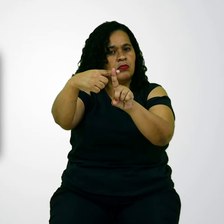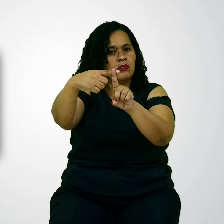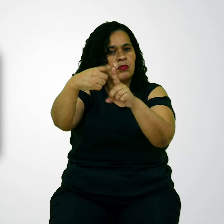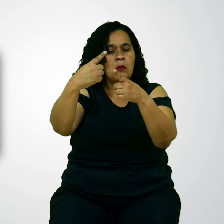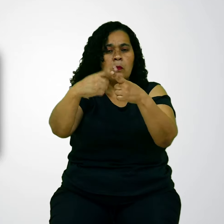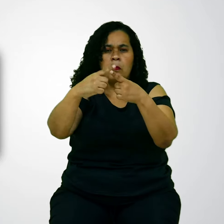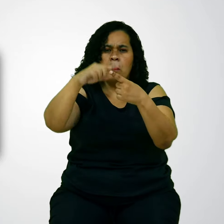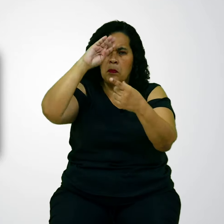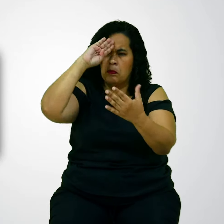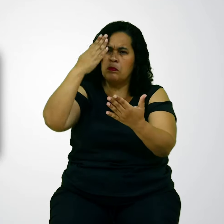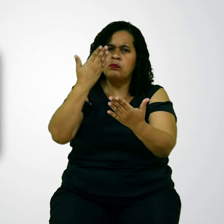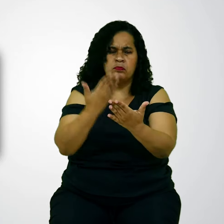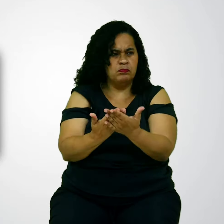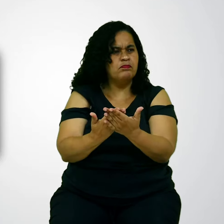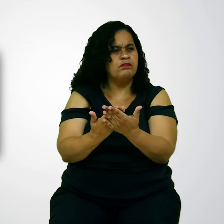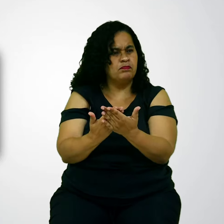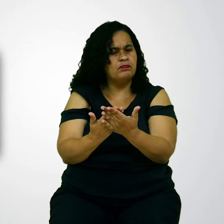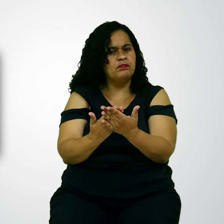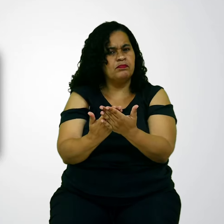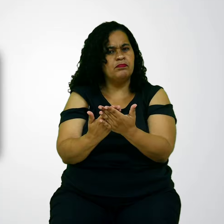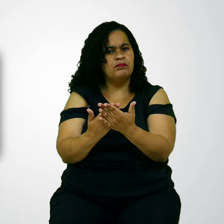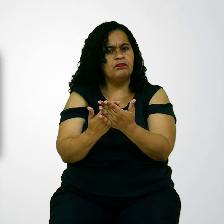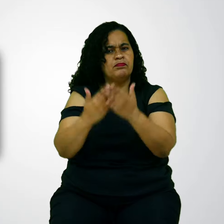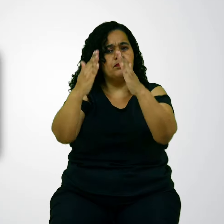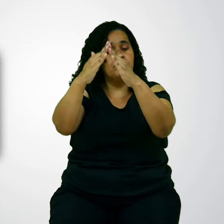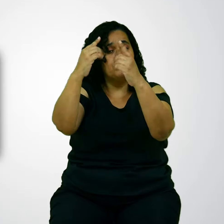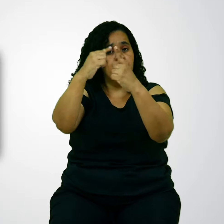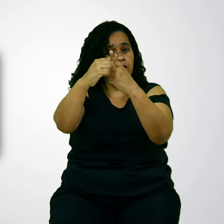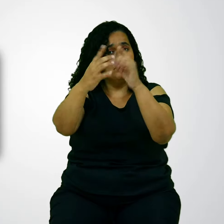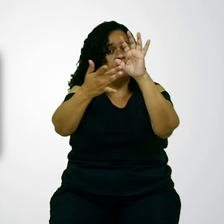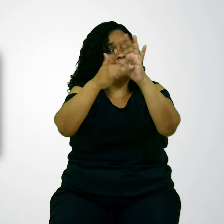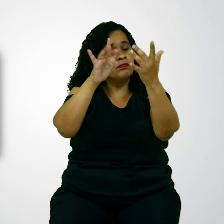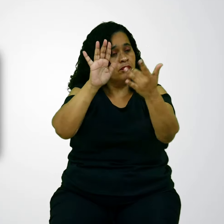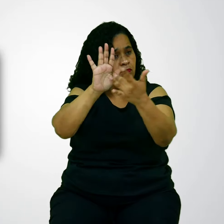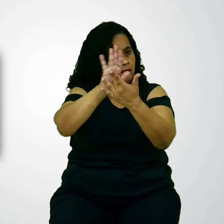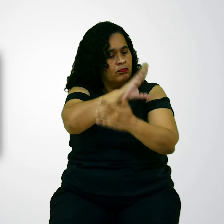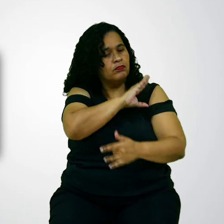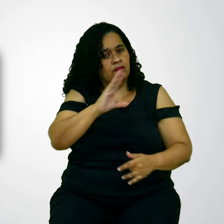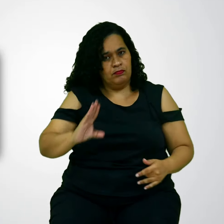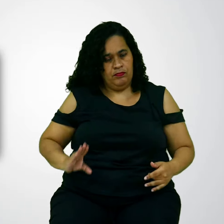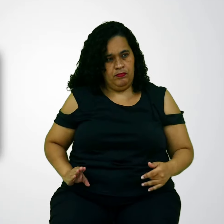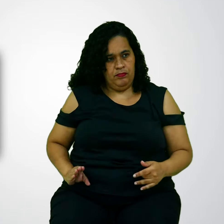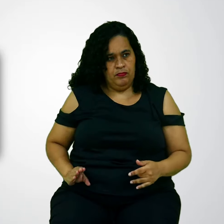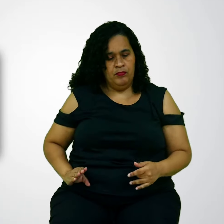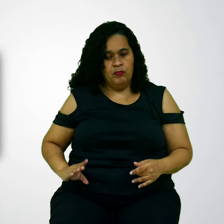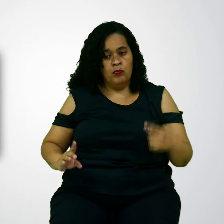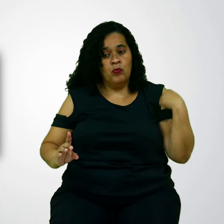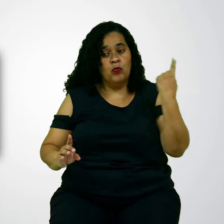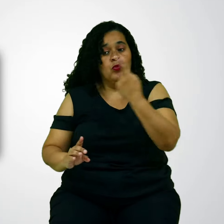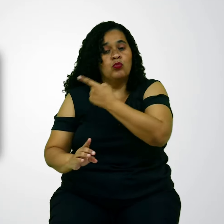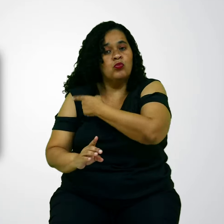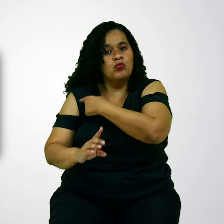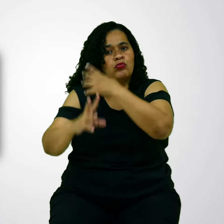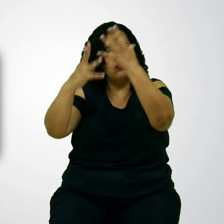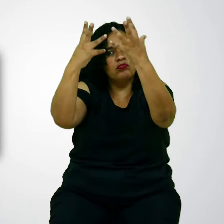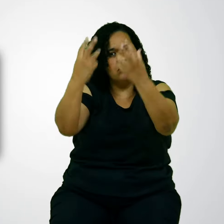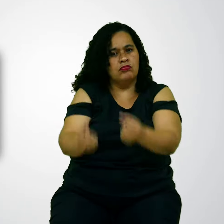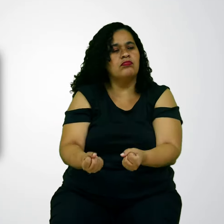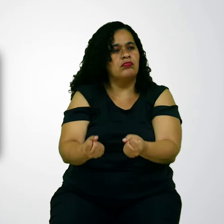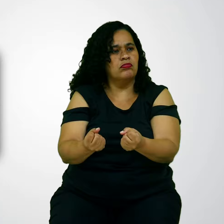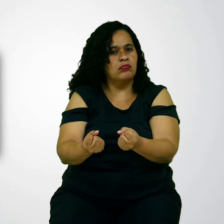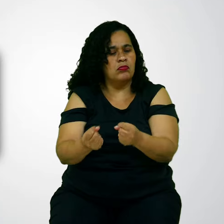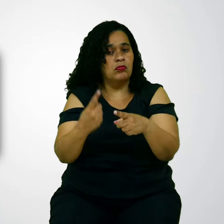a igreja de Cristo. E quando a gente se torna igreja, eu venho do mundo, né? Sou um